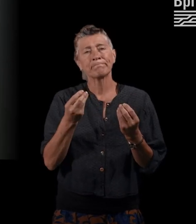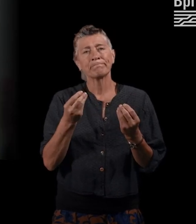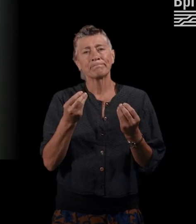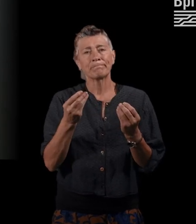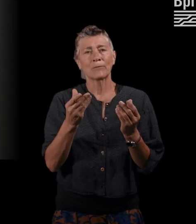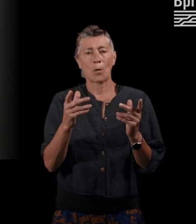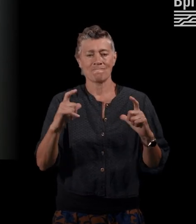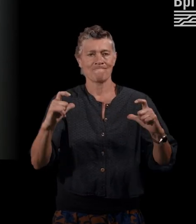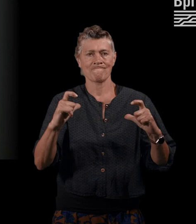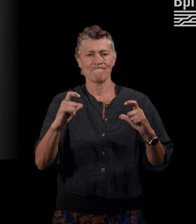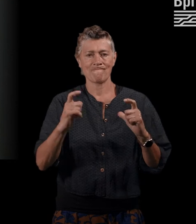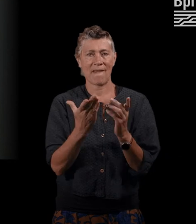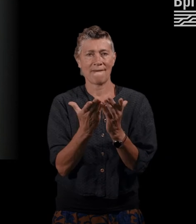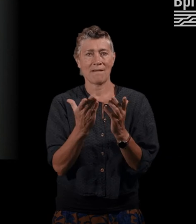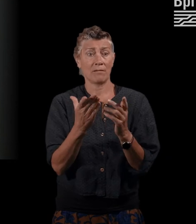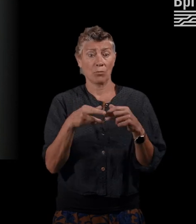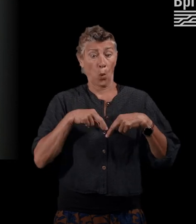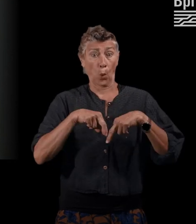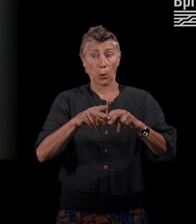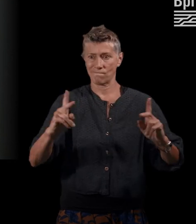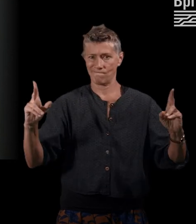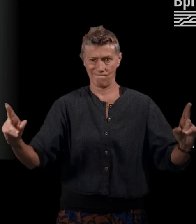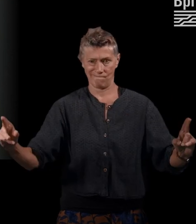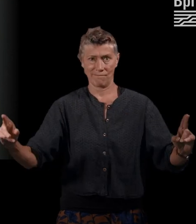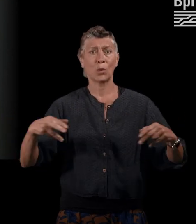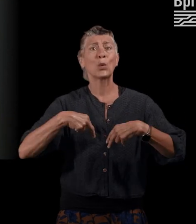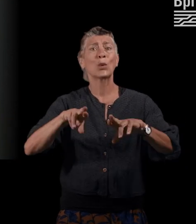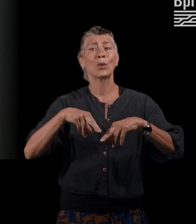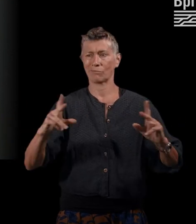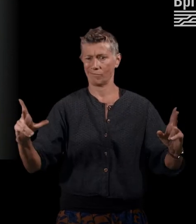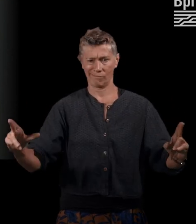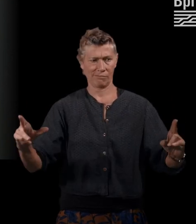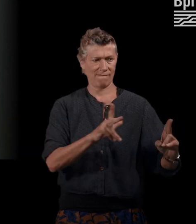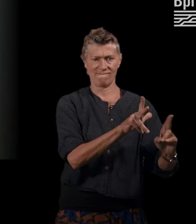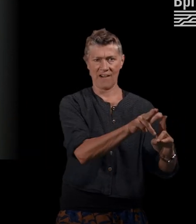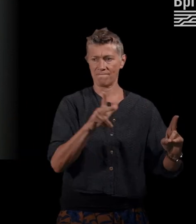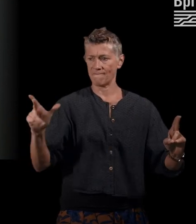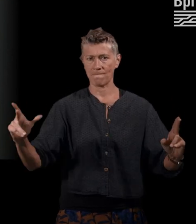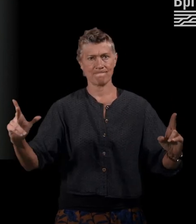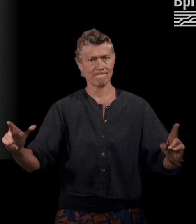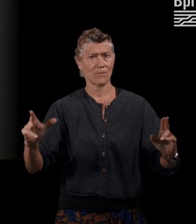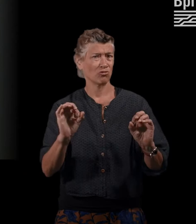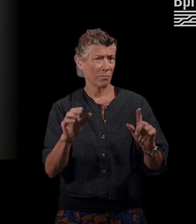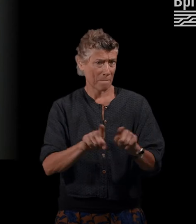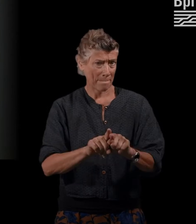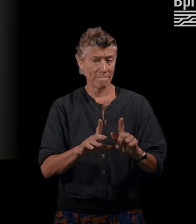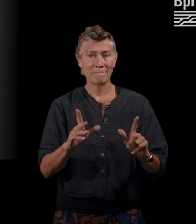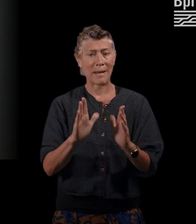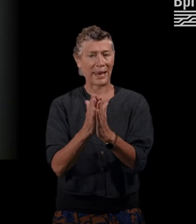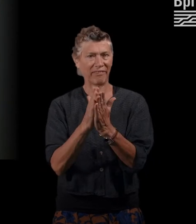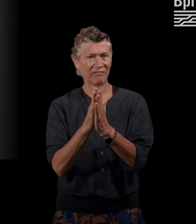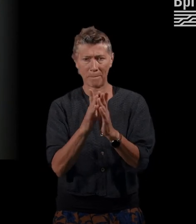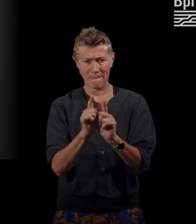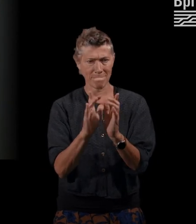cerné, comme cette rue d'ailleurs, qui a un début et une fin, comme ce livre qui est